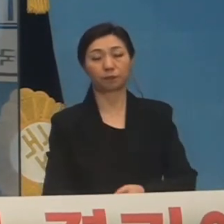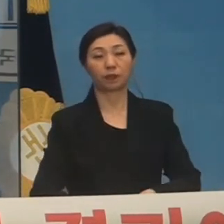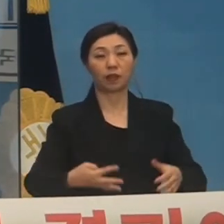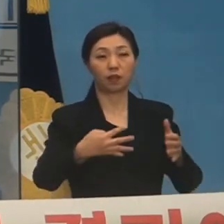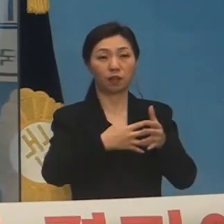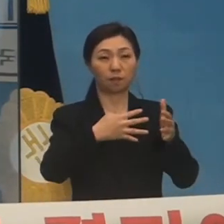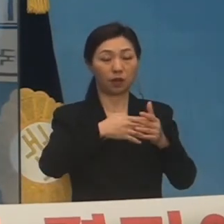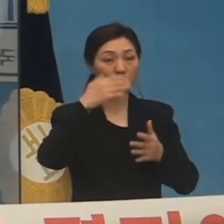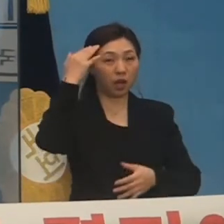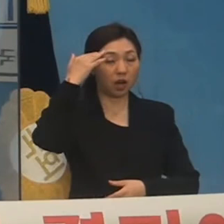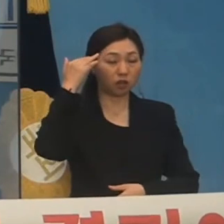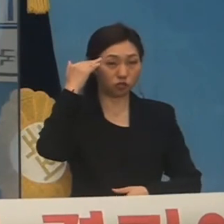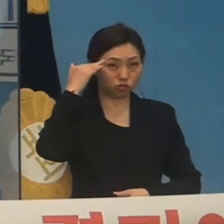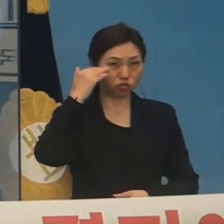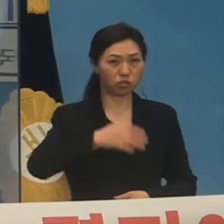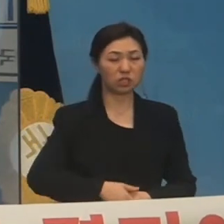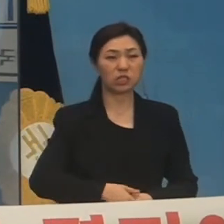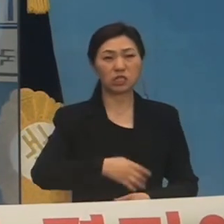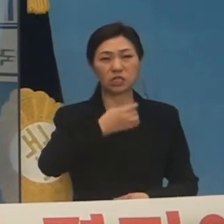사단법인